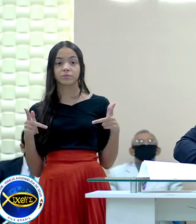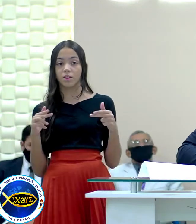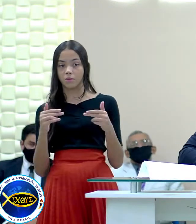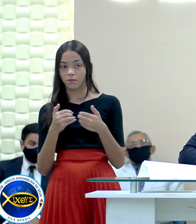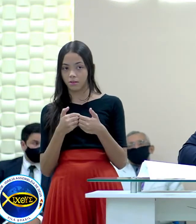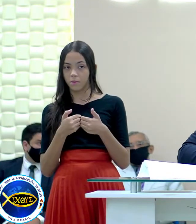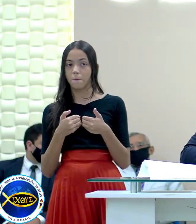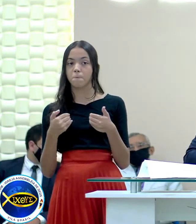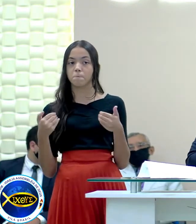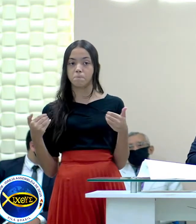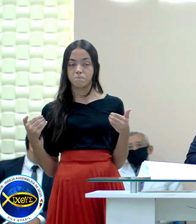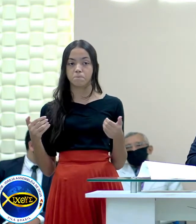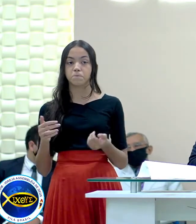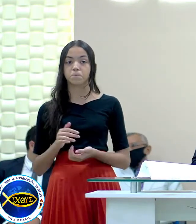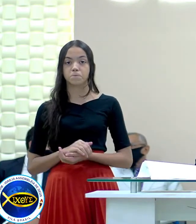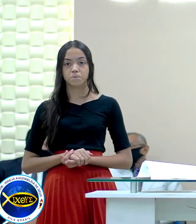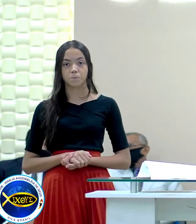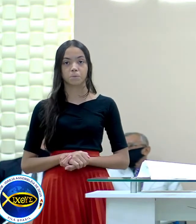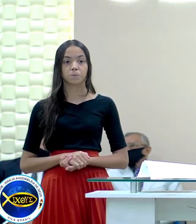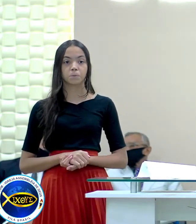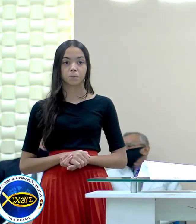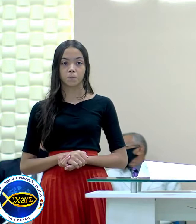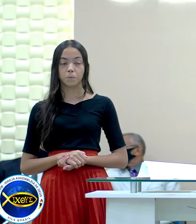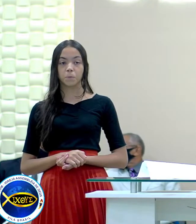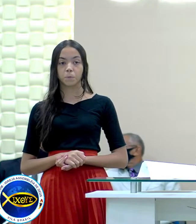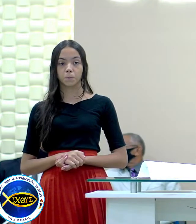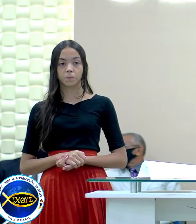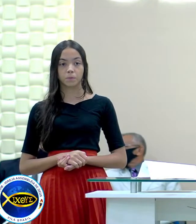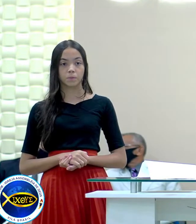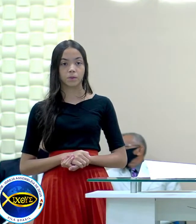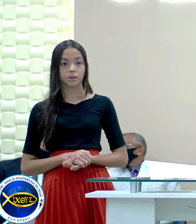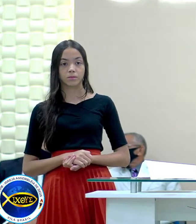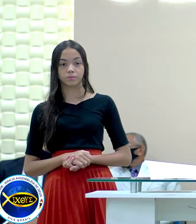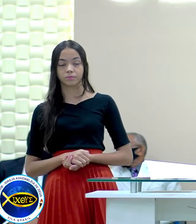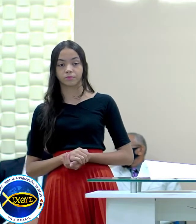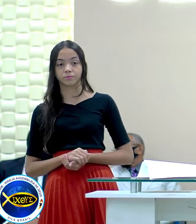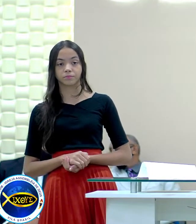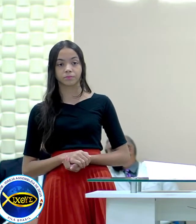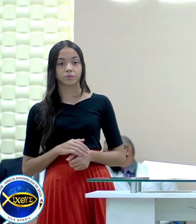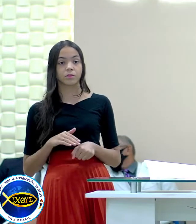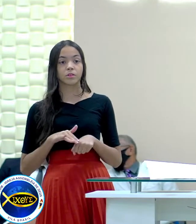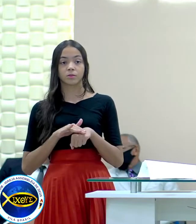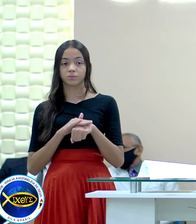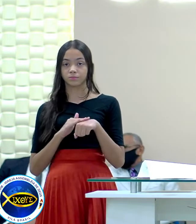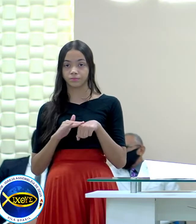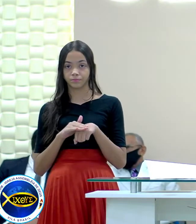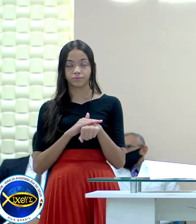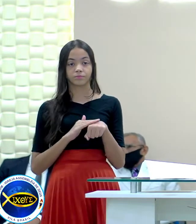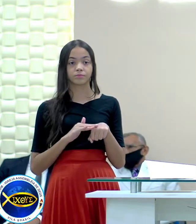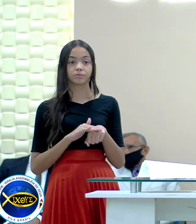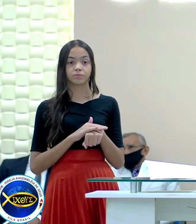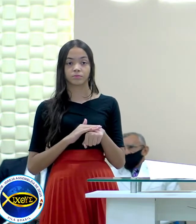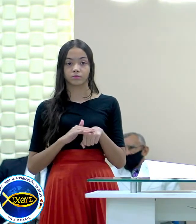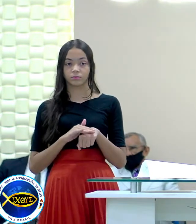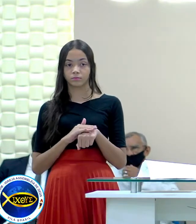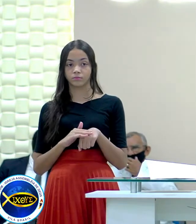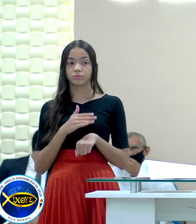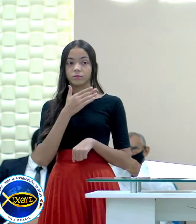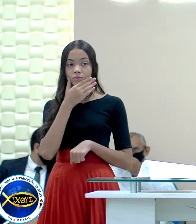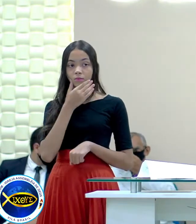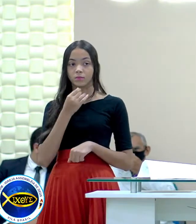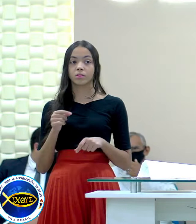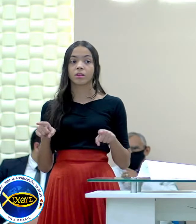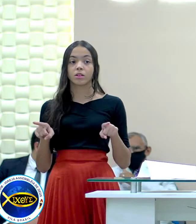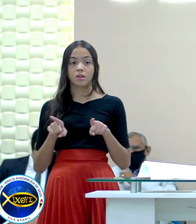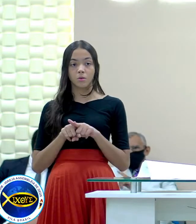separação. Uma certa vez, conversando com um rapaz e uma jovem